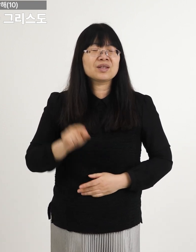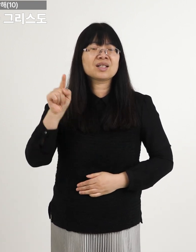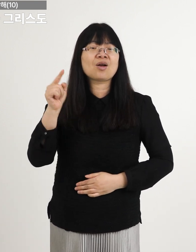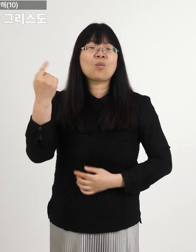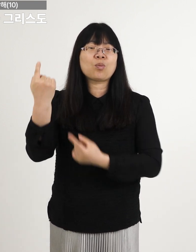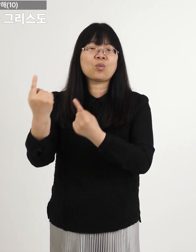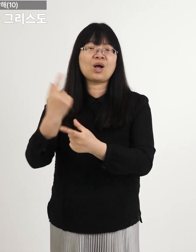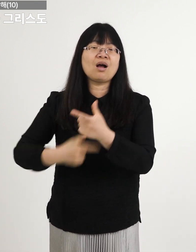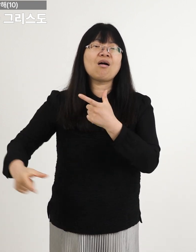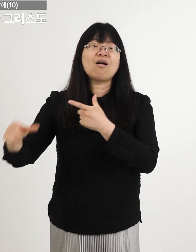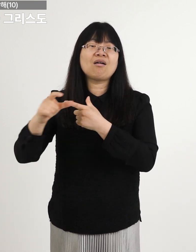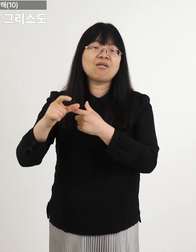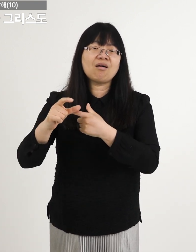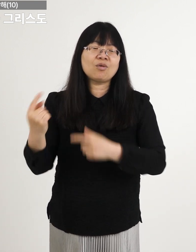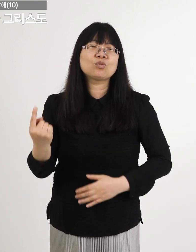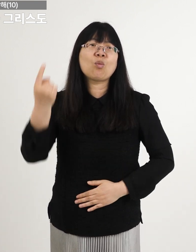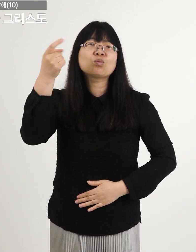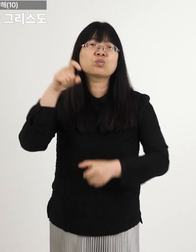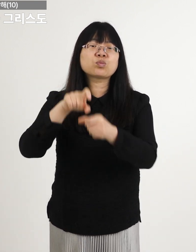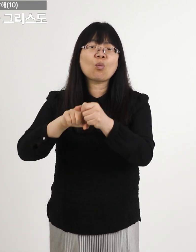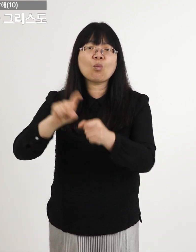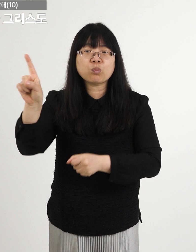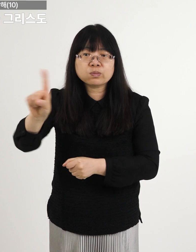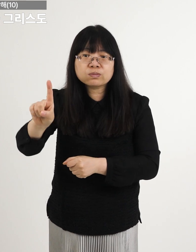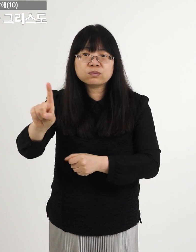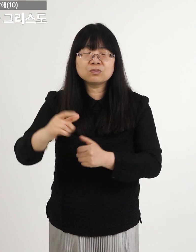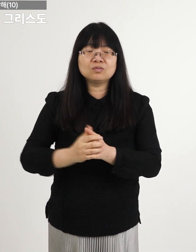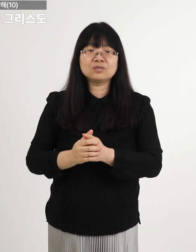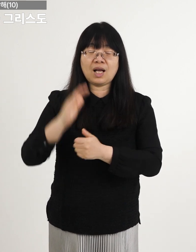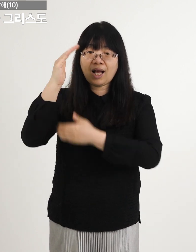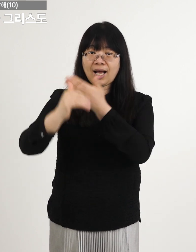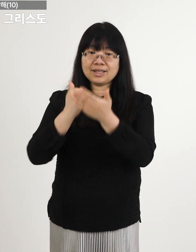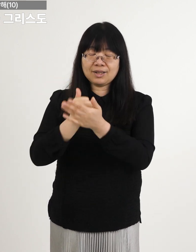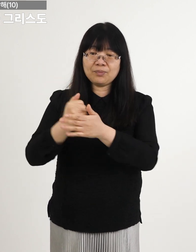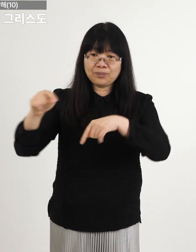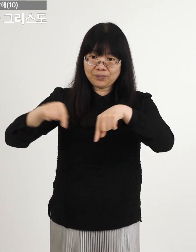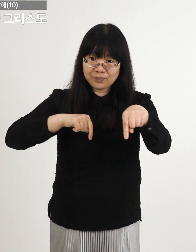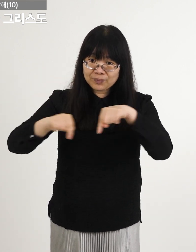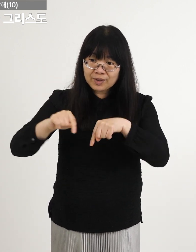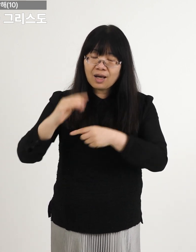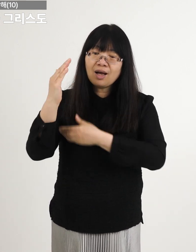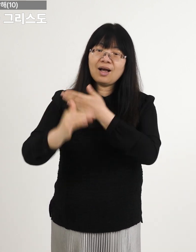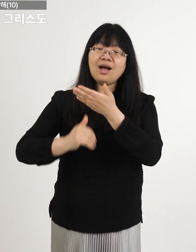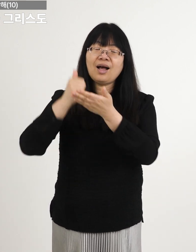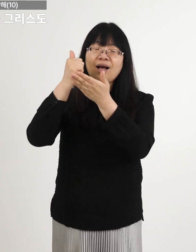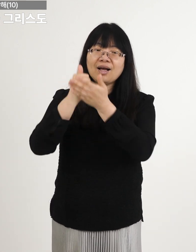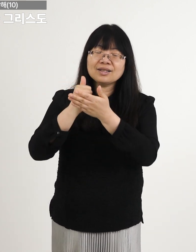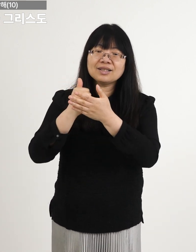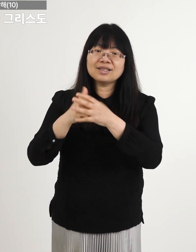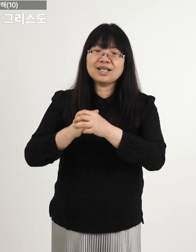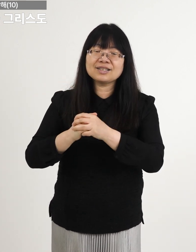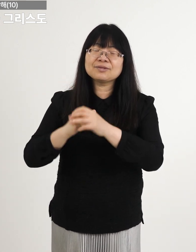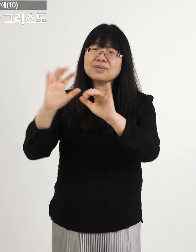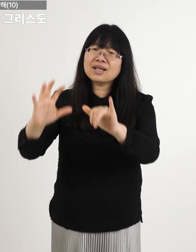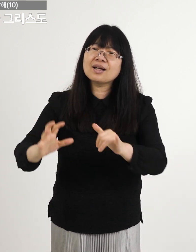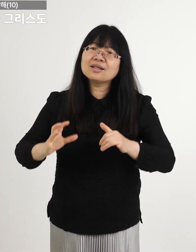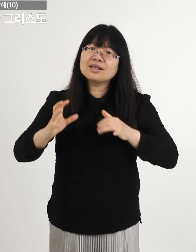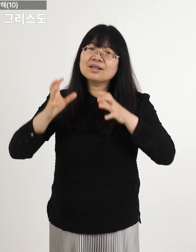그거보다 훨씬 더 높은 목적은 하나님의 경영, 하나님의